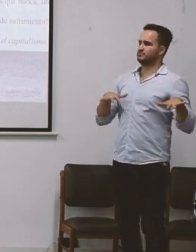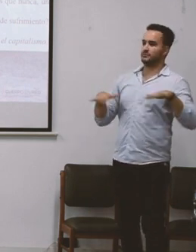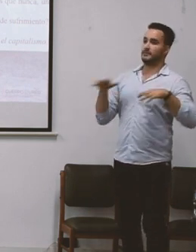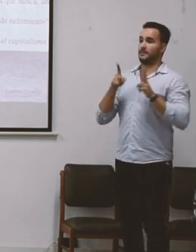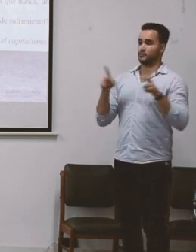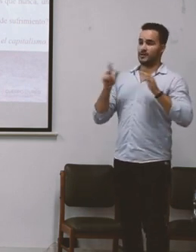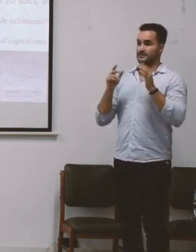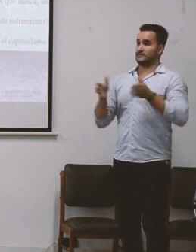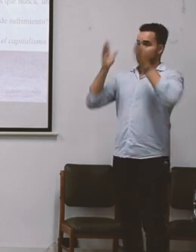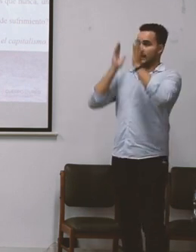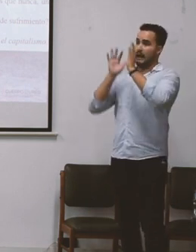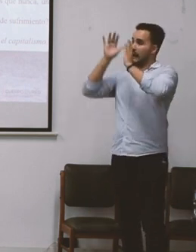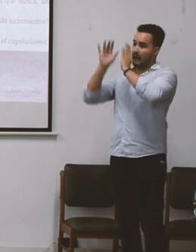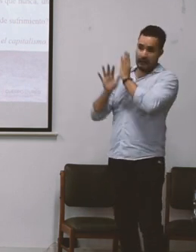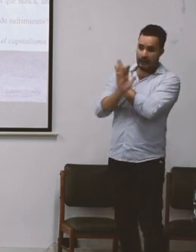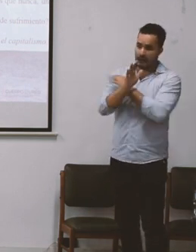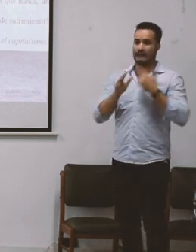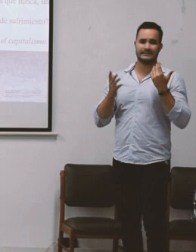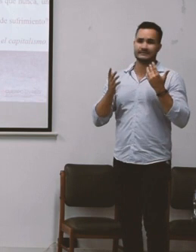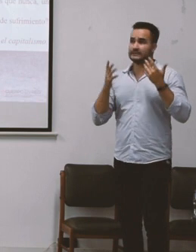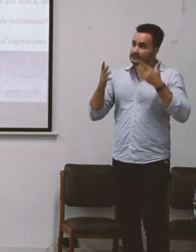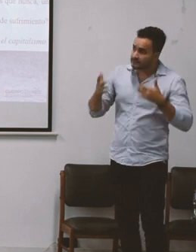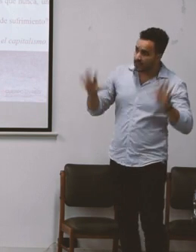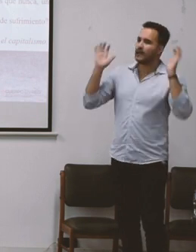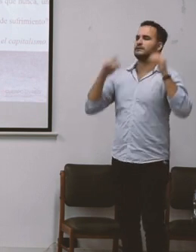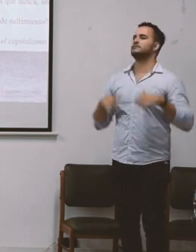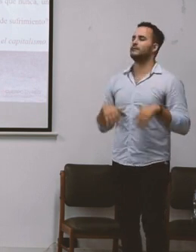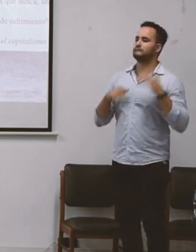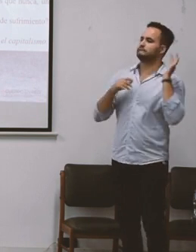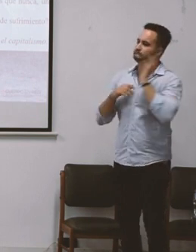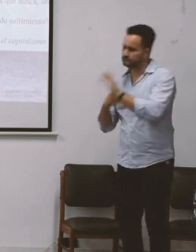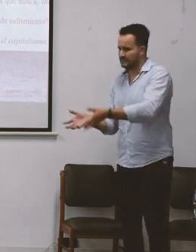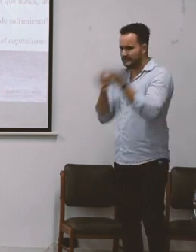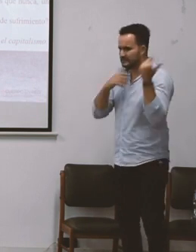gente a las calles a recoger escombros y sacar, pues, en medida de lo